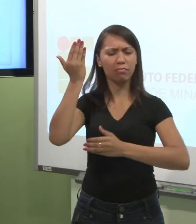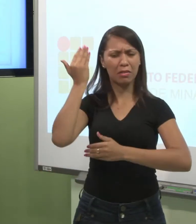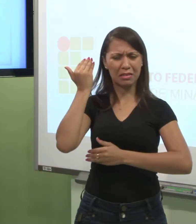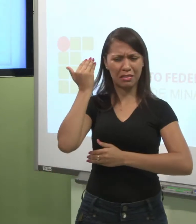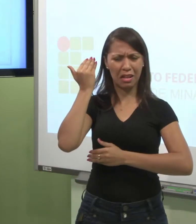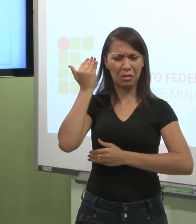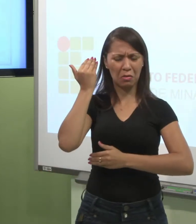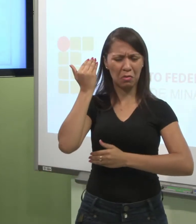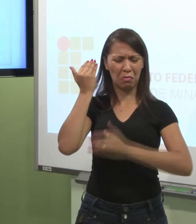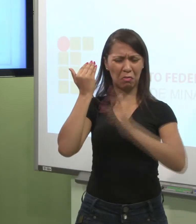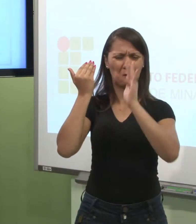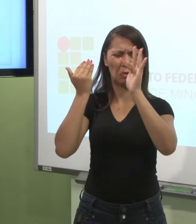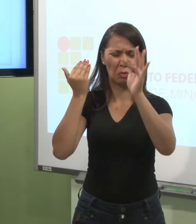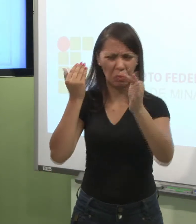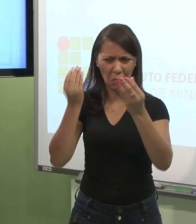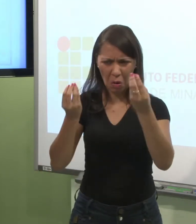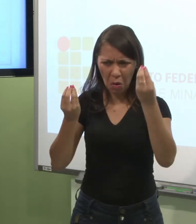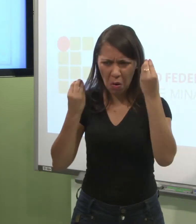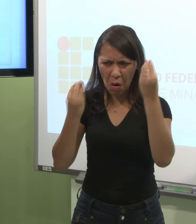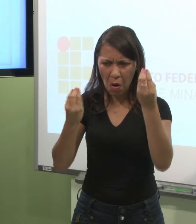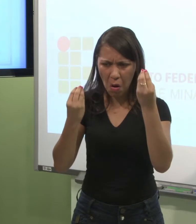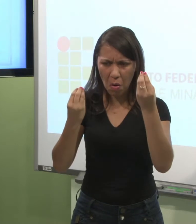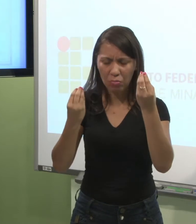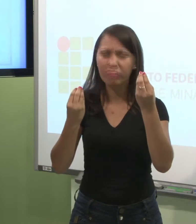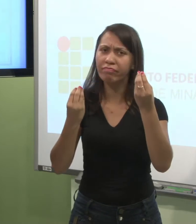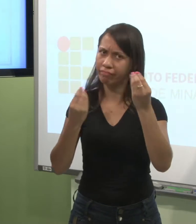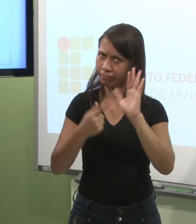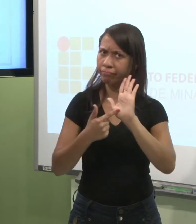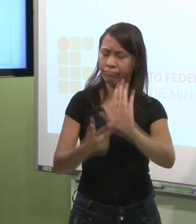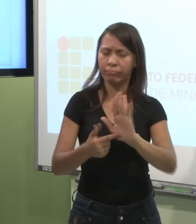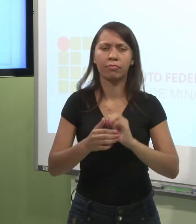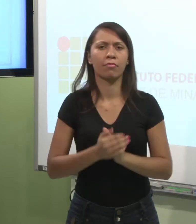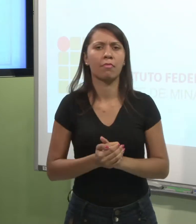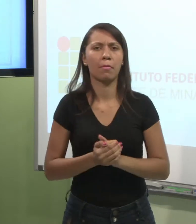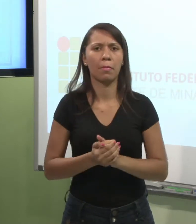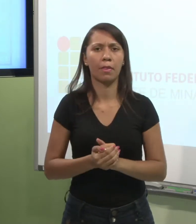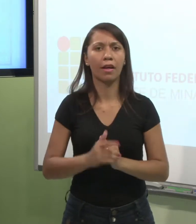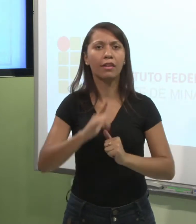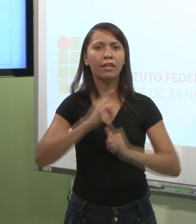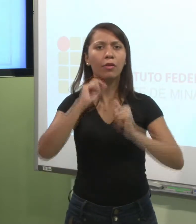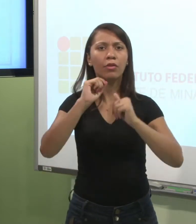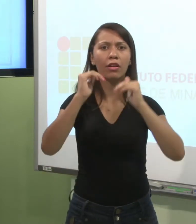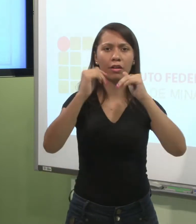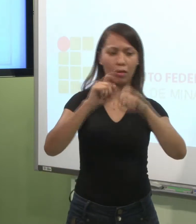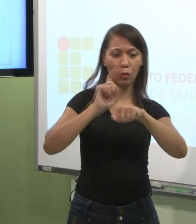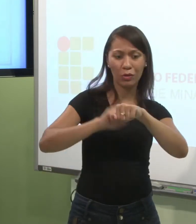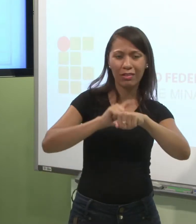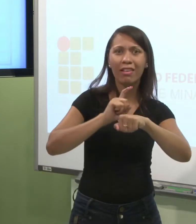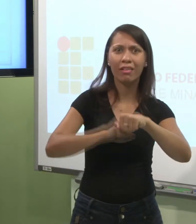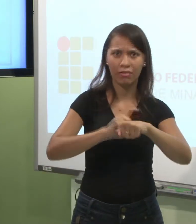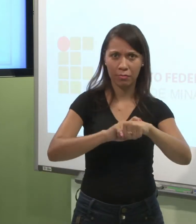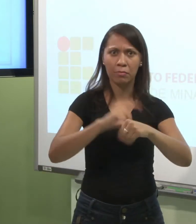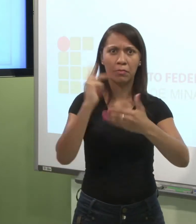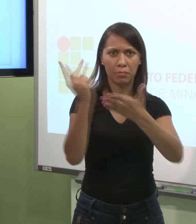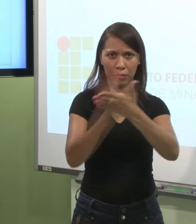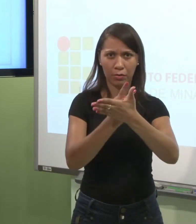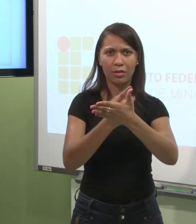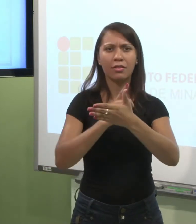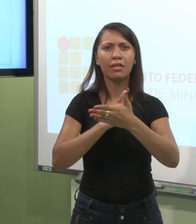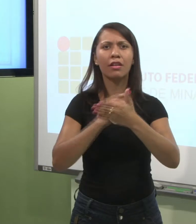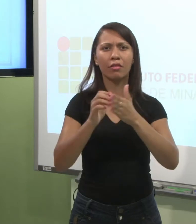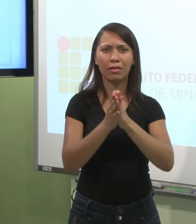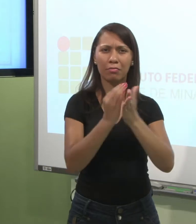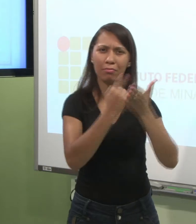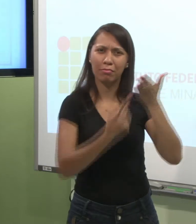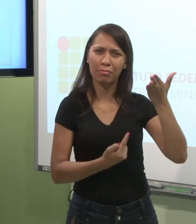de futuro. Isso no modo indicativo. Essas relações de sentido entre os modos e tempos verbais vocês podem conferir no